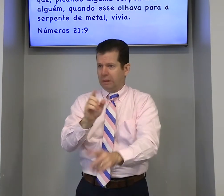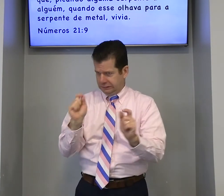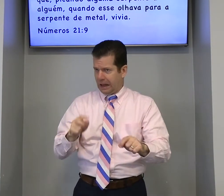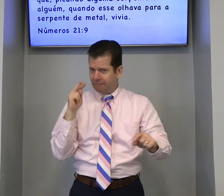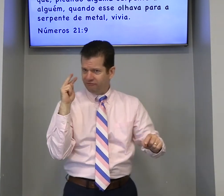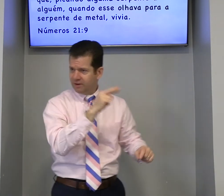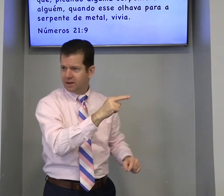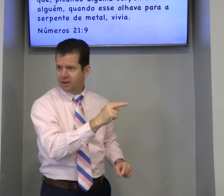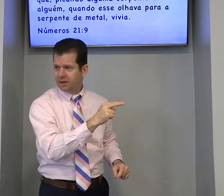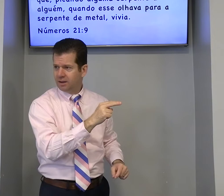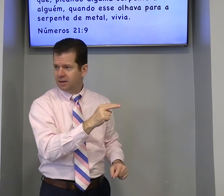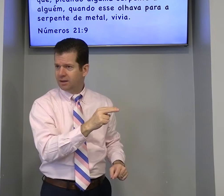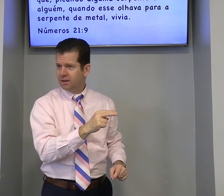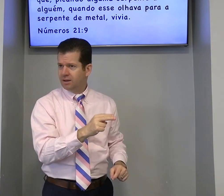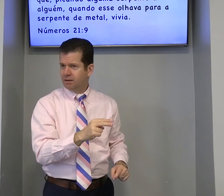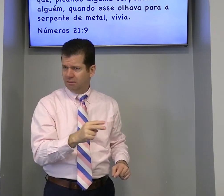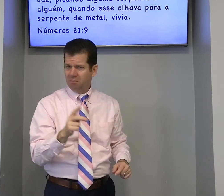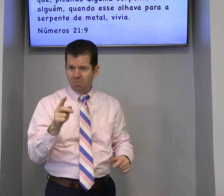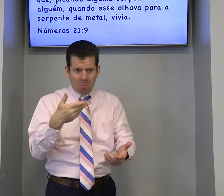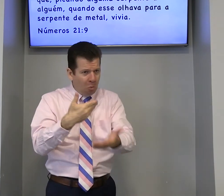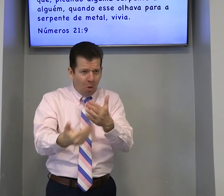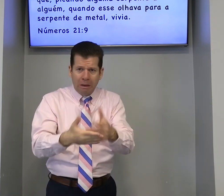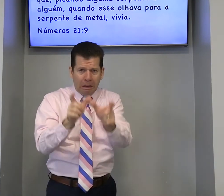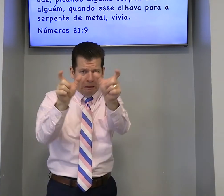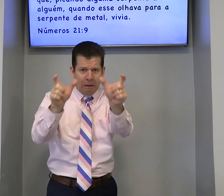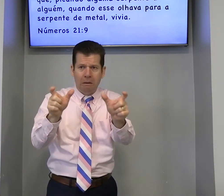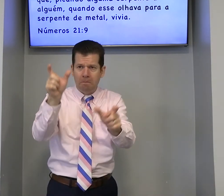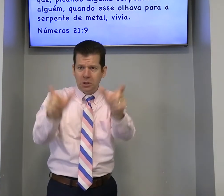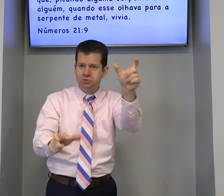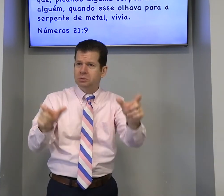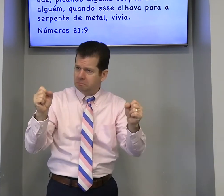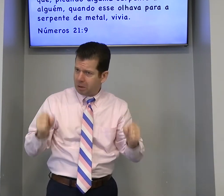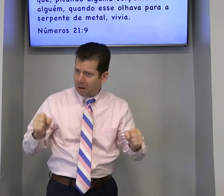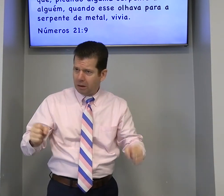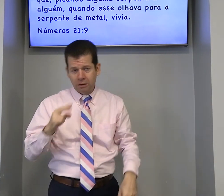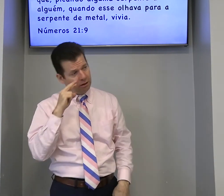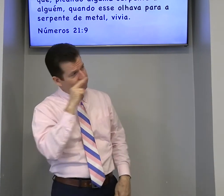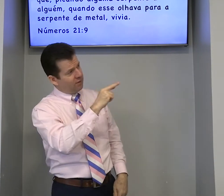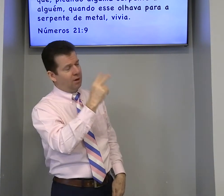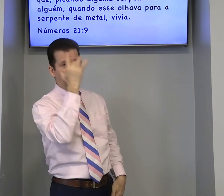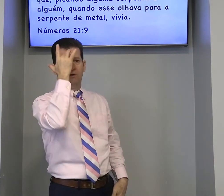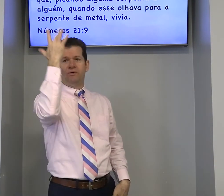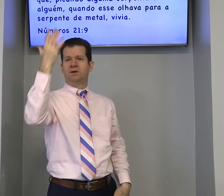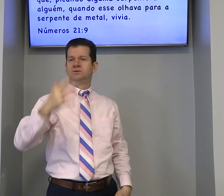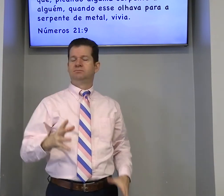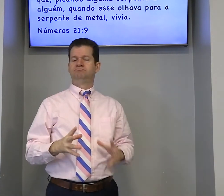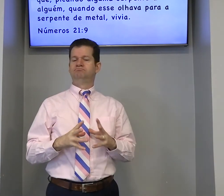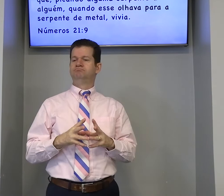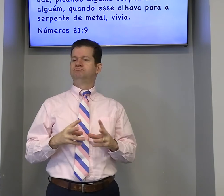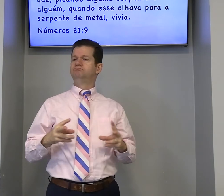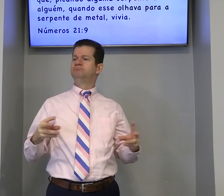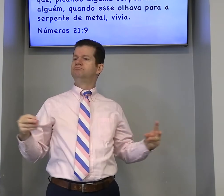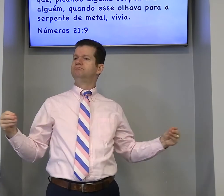estudou nada, pode olhar também. Qualquer um podia olhar para esse haste